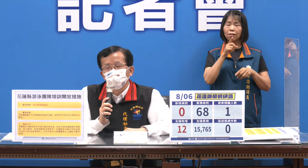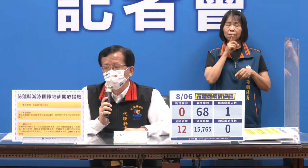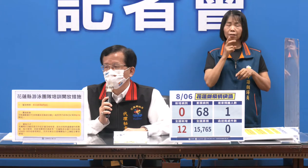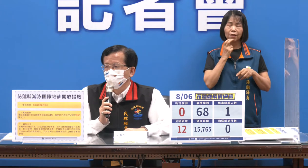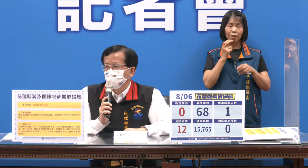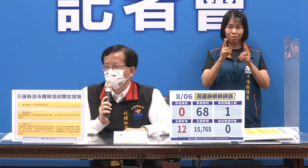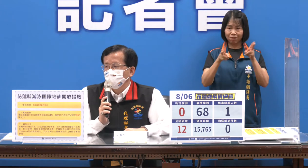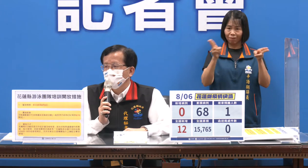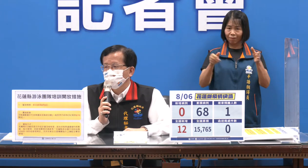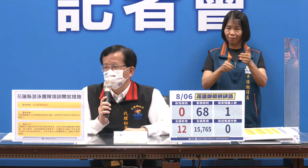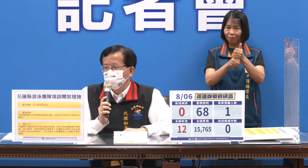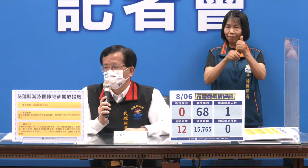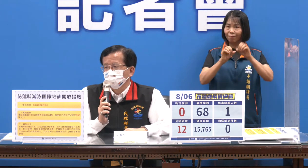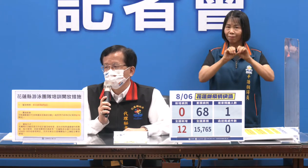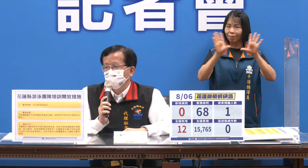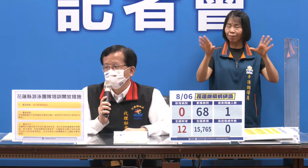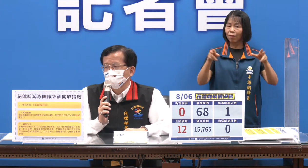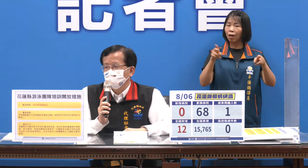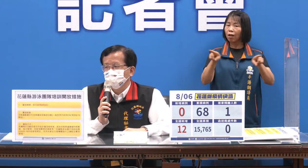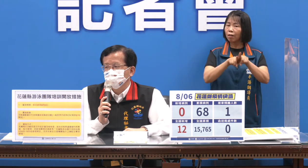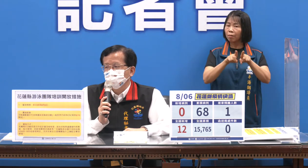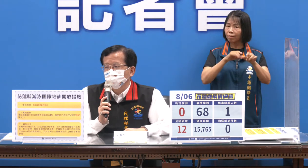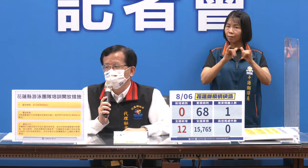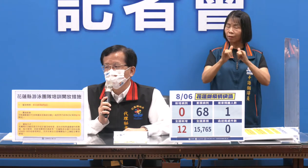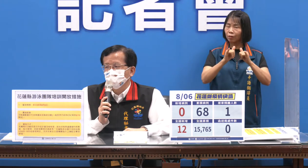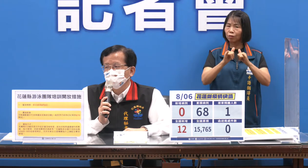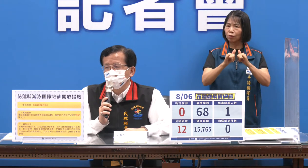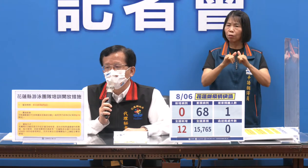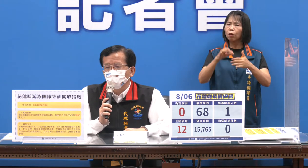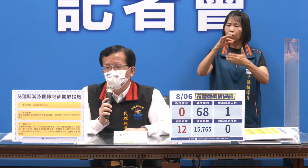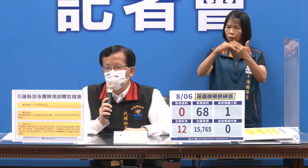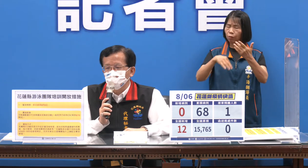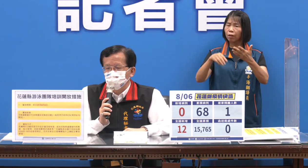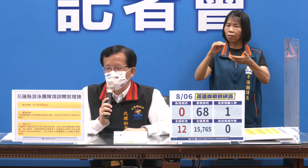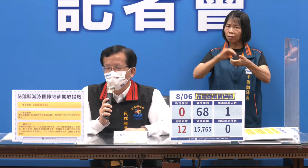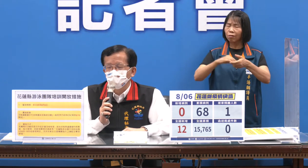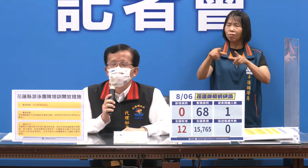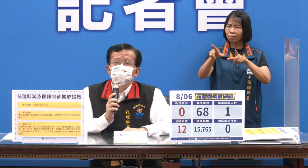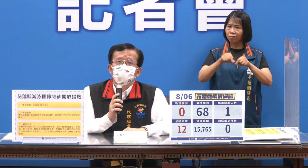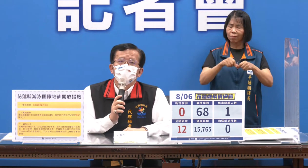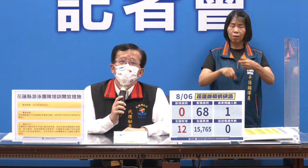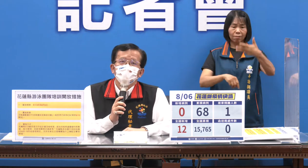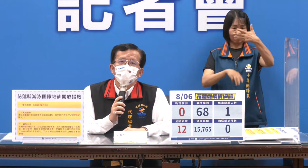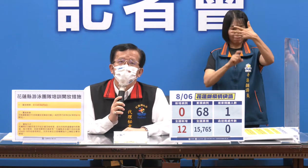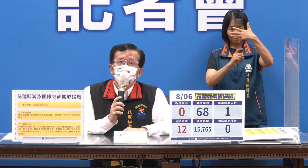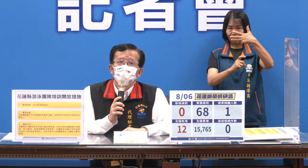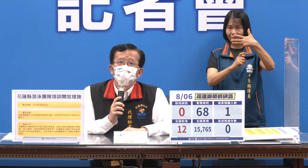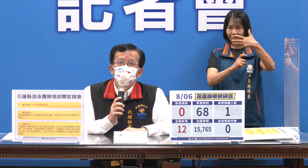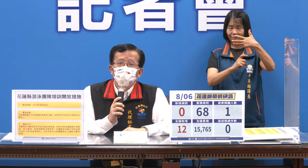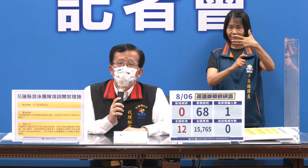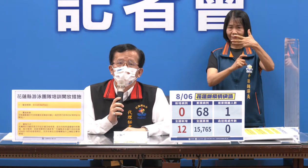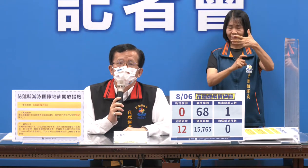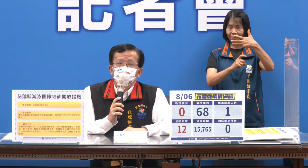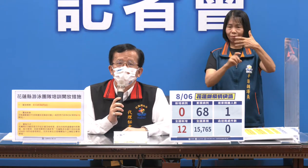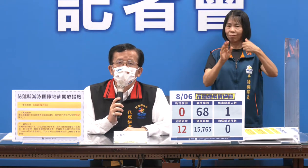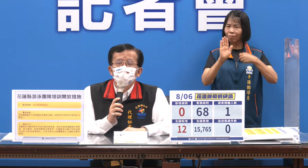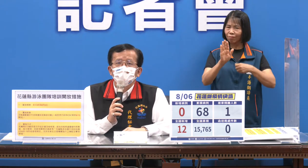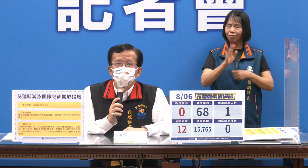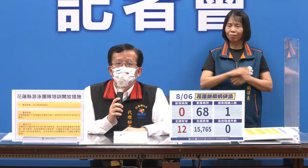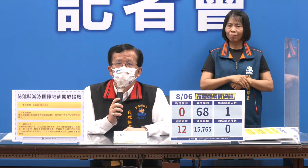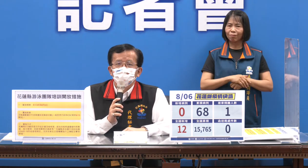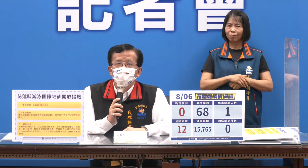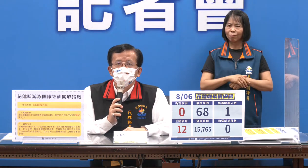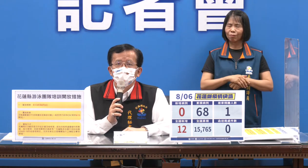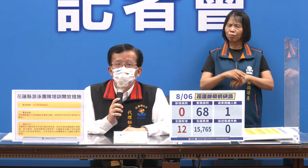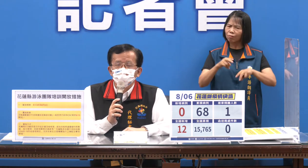宣布，一般民众要按照 CDC 规定，我们在8月10号啊，那么有另外